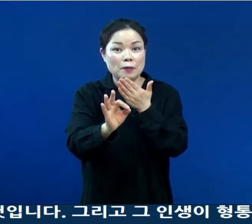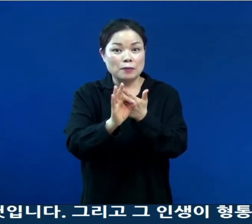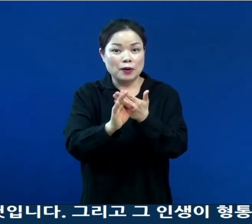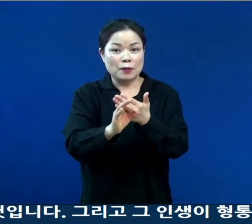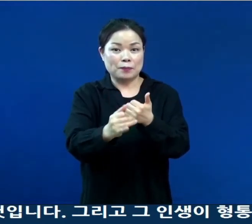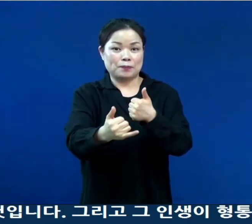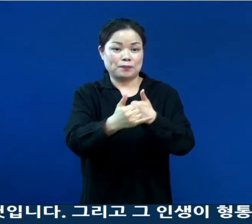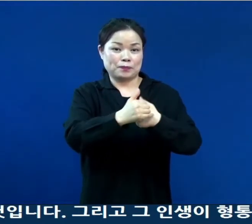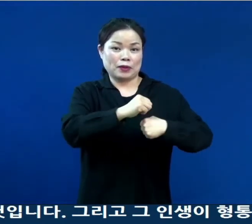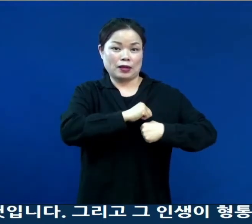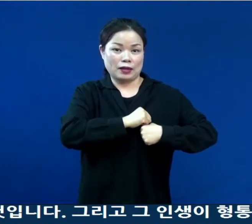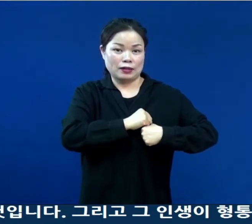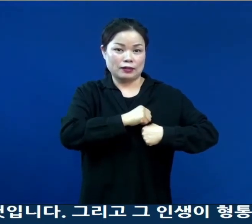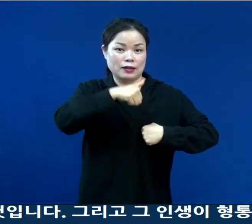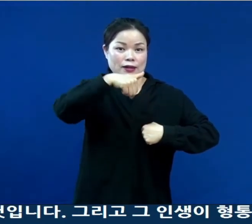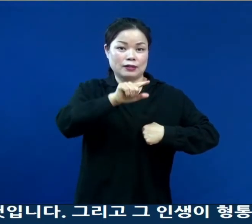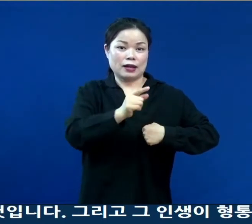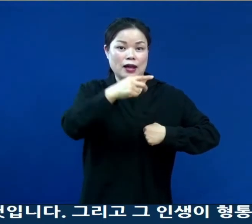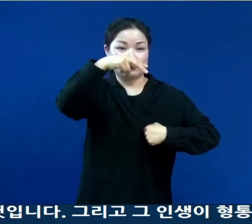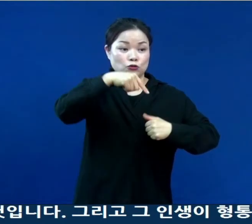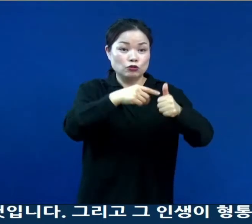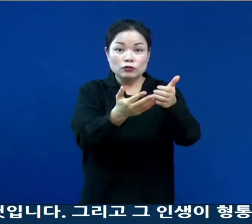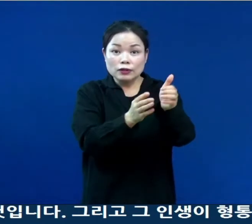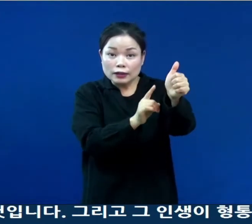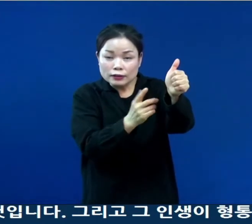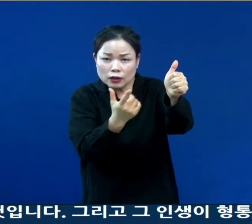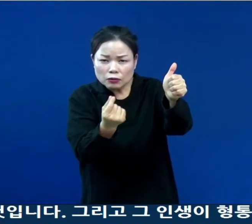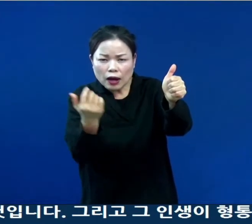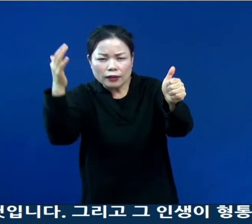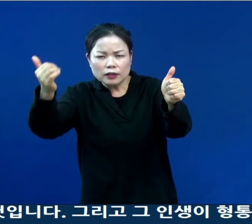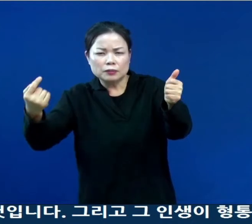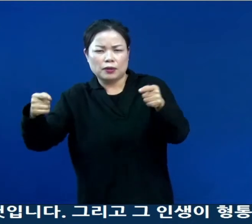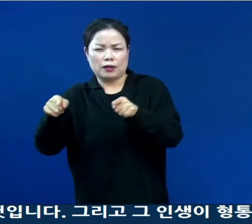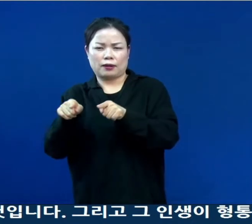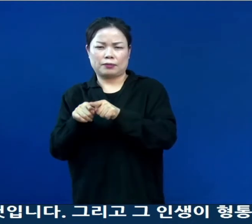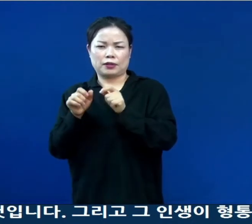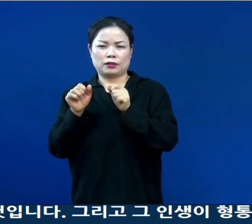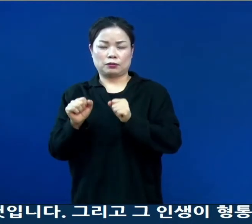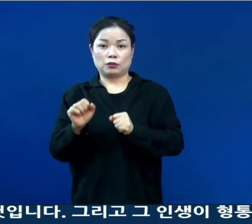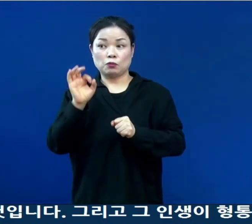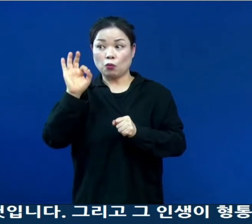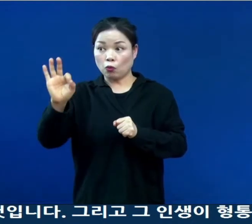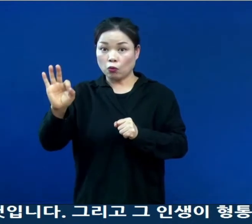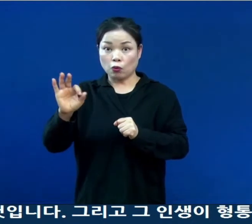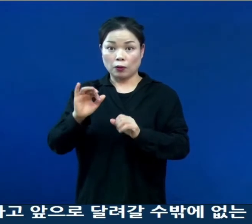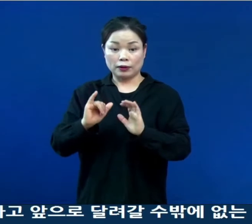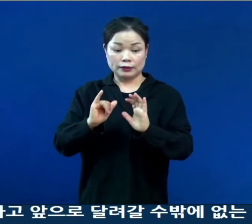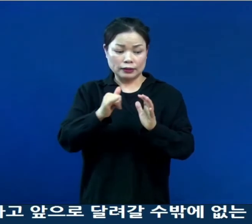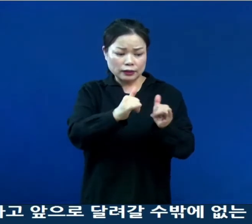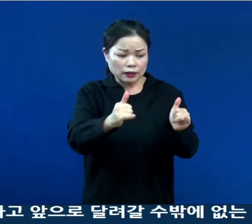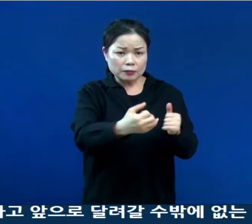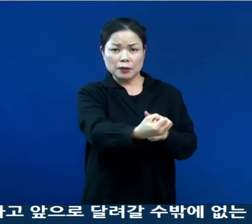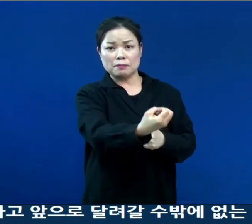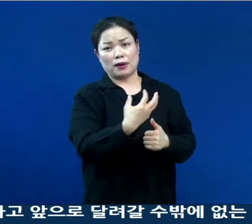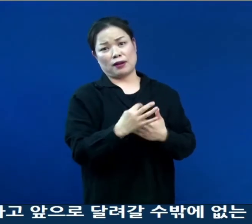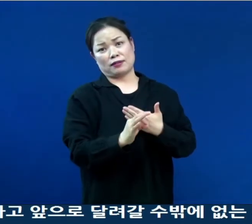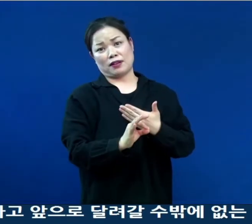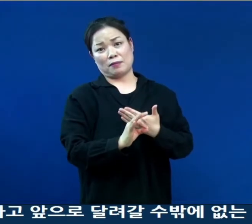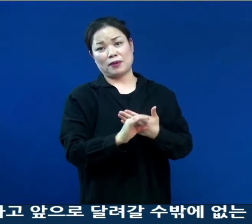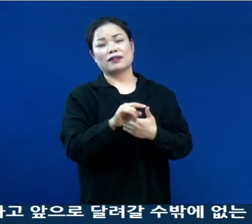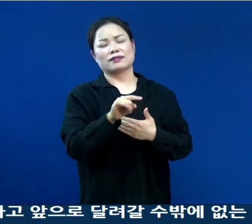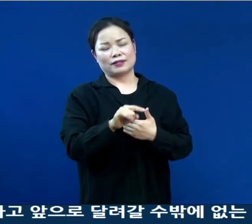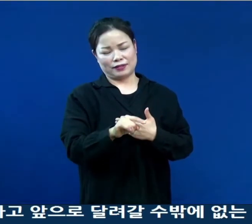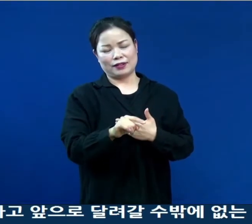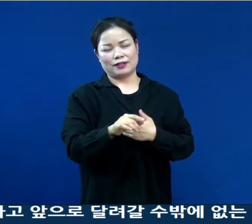보디발이나 간수장처럼 하나님이 그들과 함께 하심을 보게 되는 것이 되고, 세상 사람들이 그렇게 말해준다면